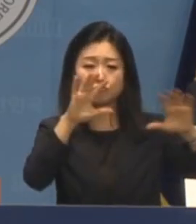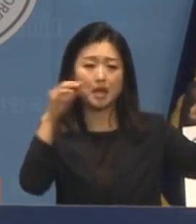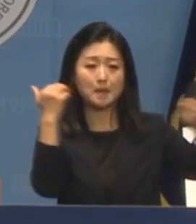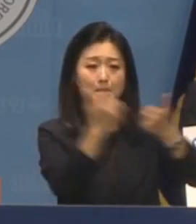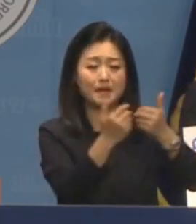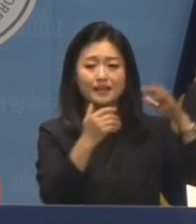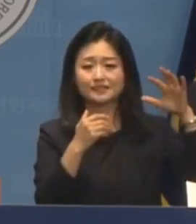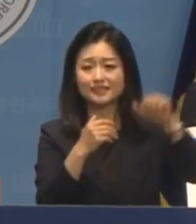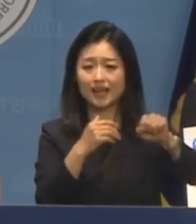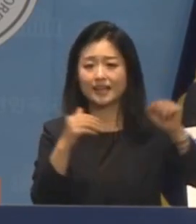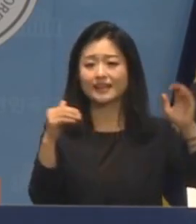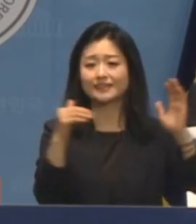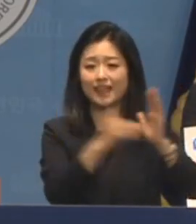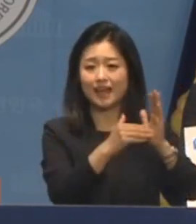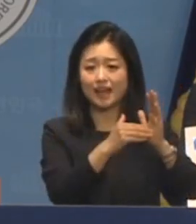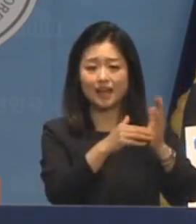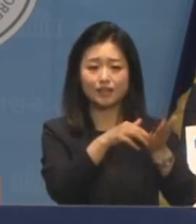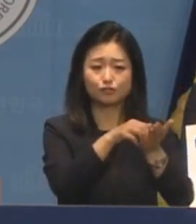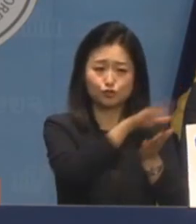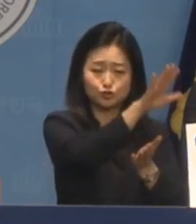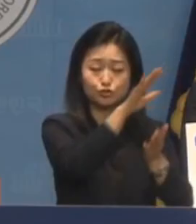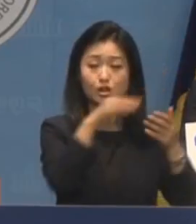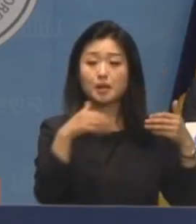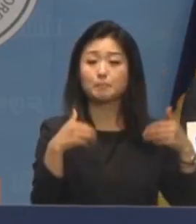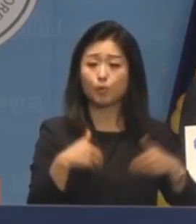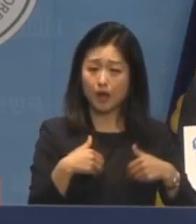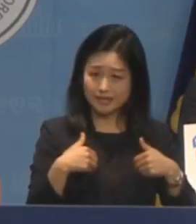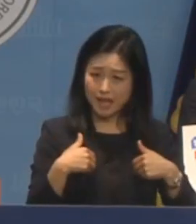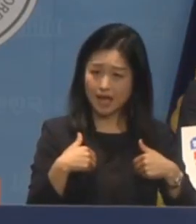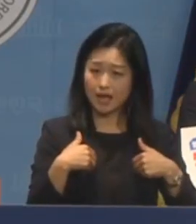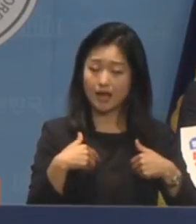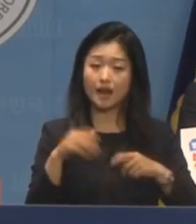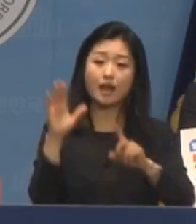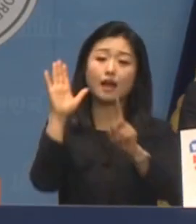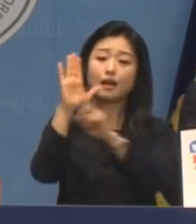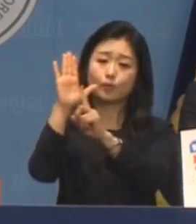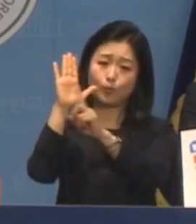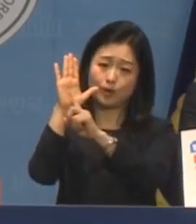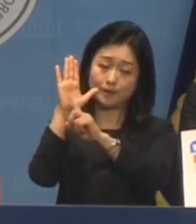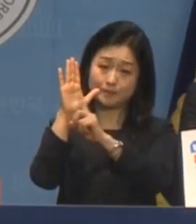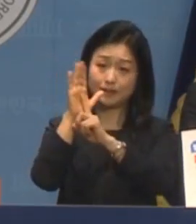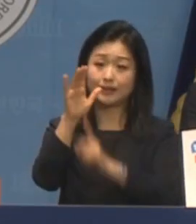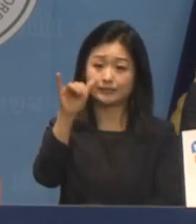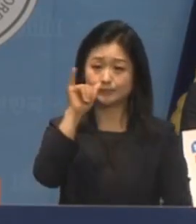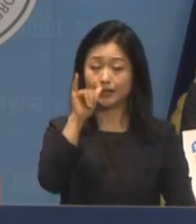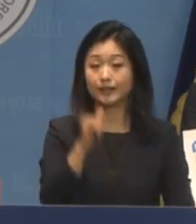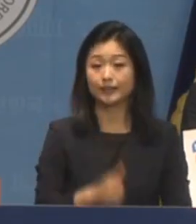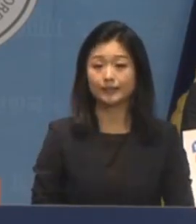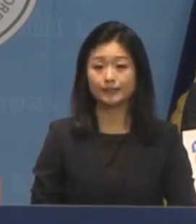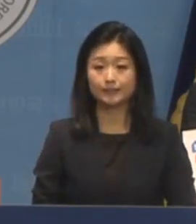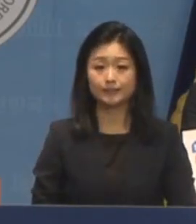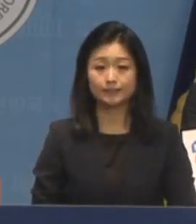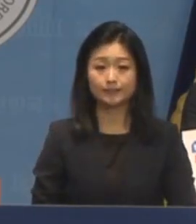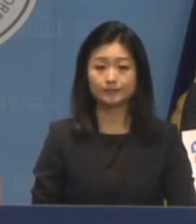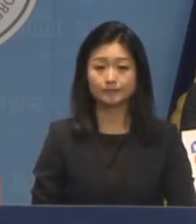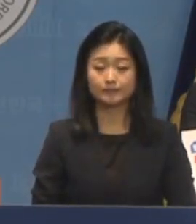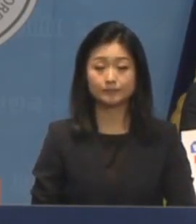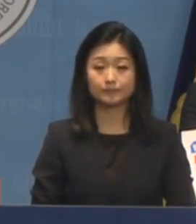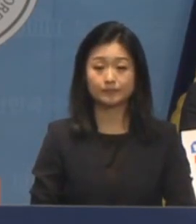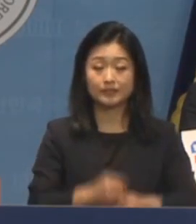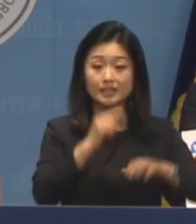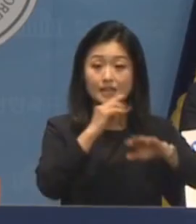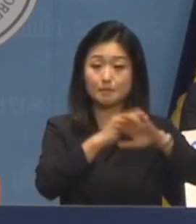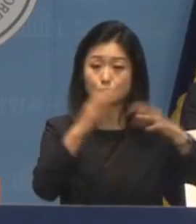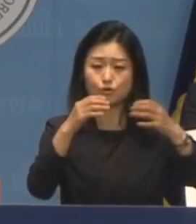장악돼 있어서 이를 축출하는 정상화 과정이다. 이렇게 강변해 왔습니다.